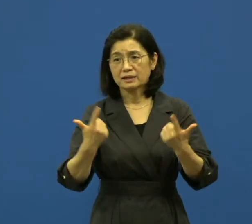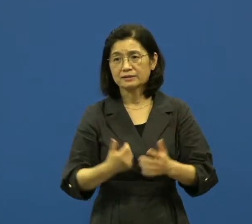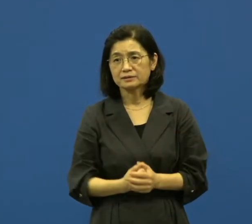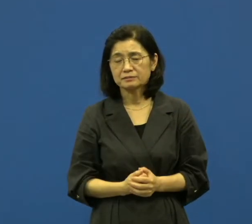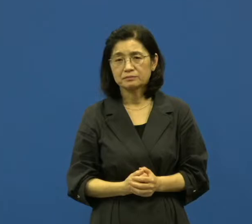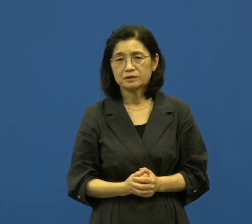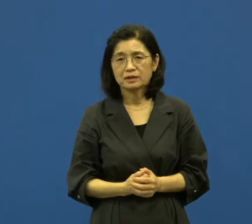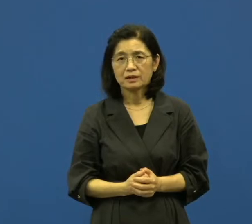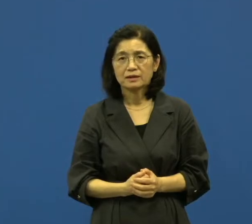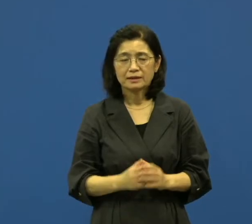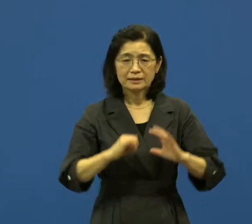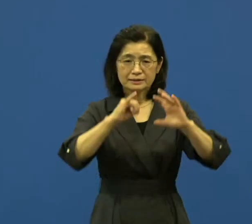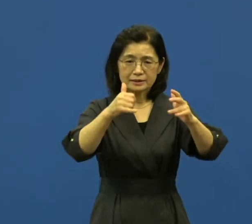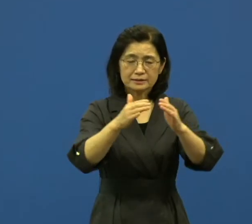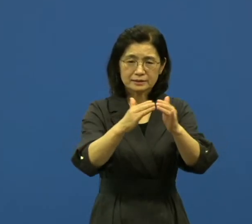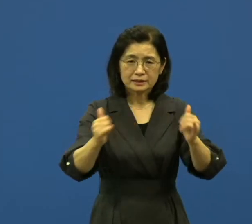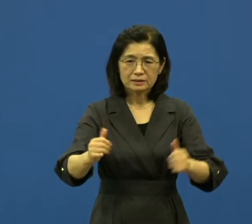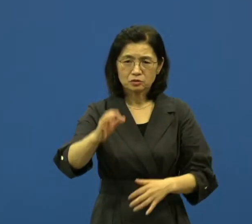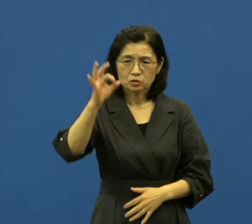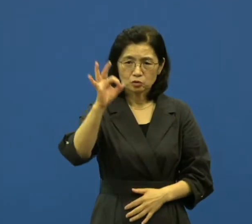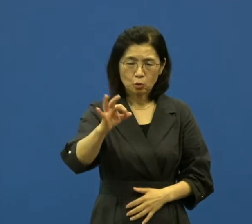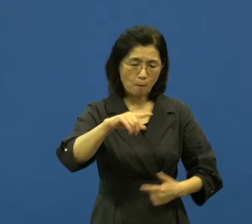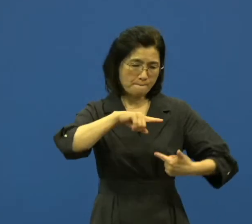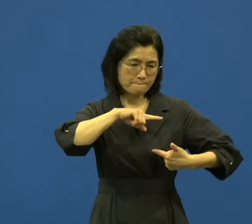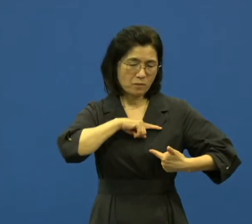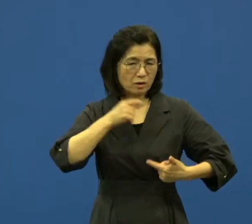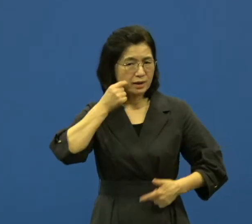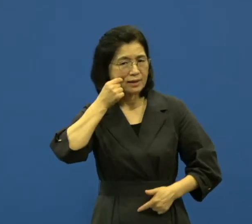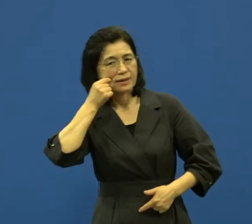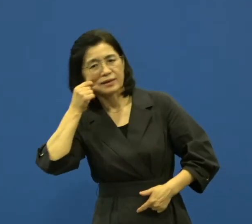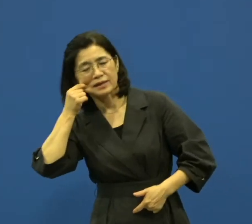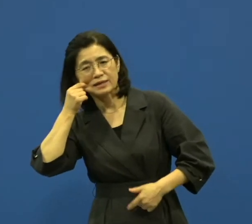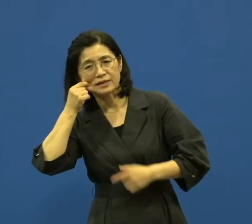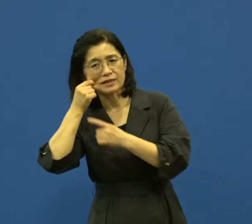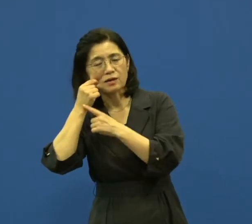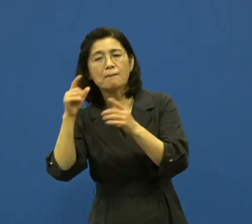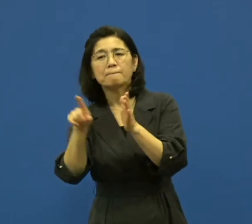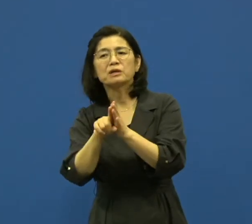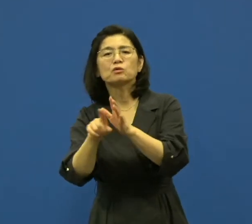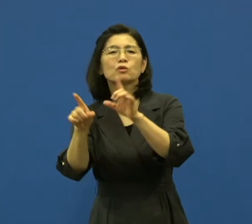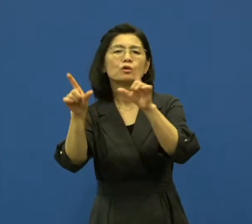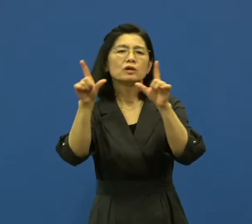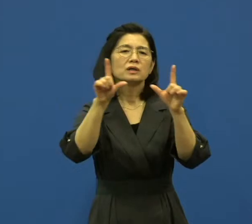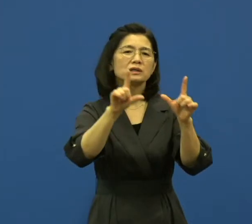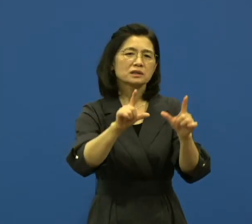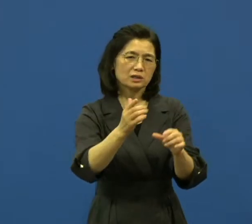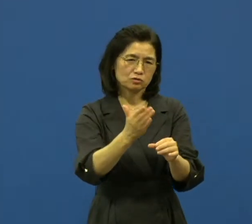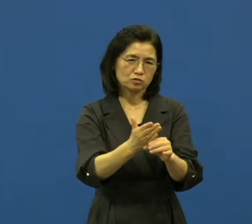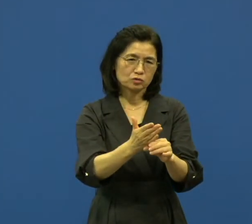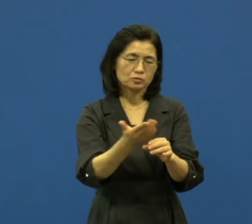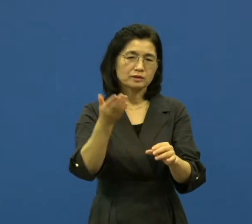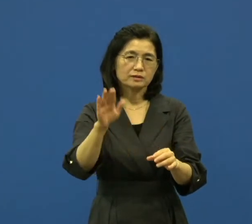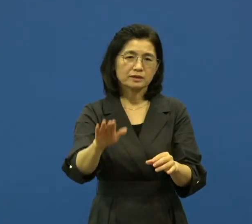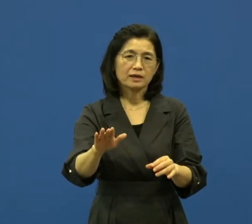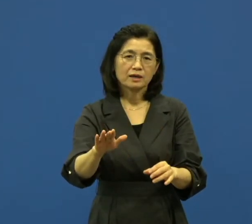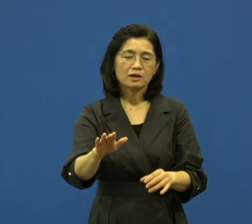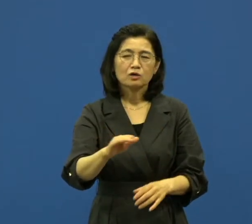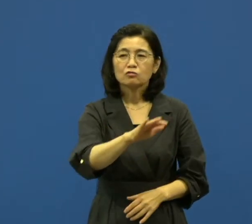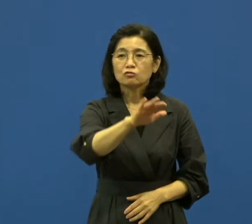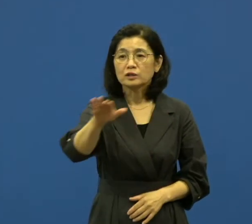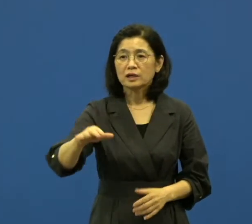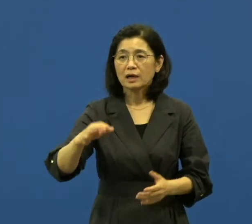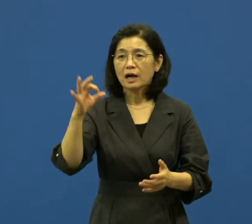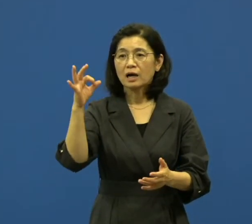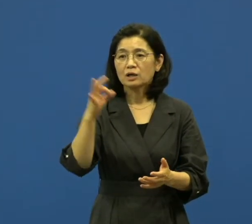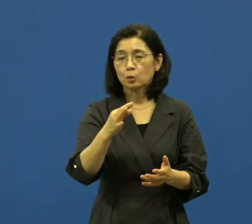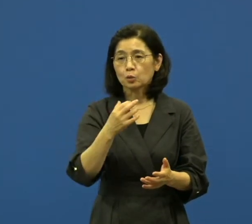사람들은 돈과 권력과 인기와 명예와 세상의 잡다한 것들을 믿고 살아갑니다. 그러나 여러분, 우리가 그런 것 없다 할지라도